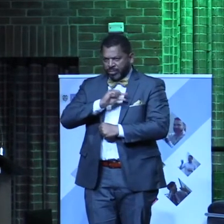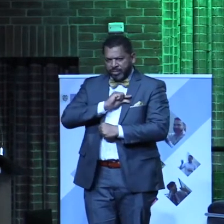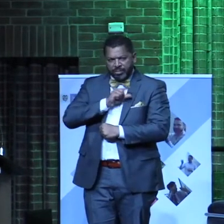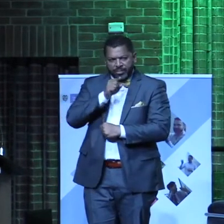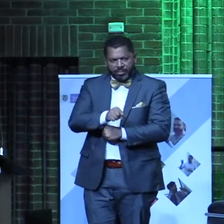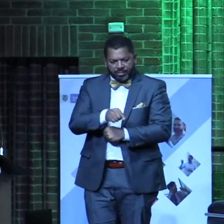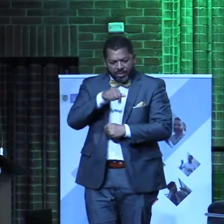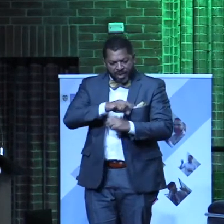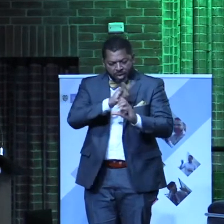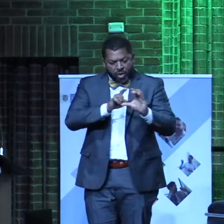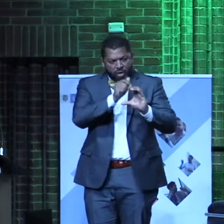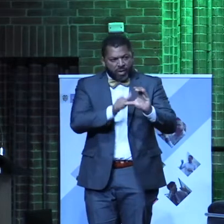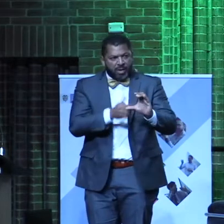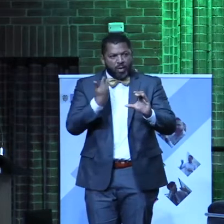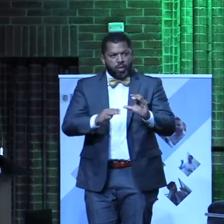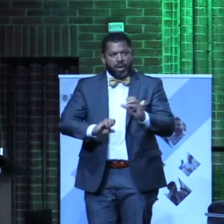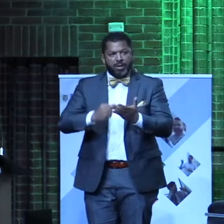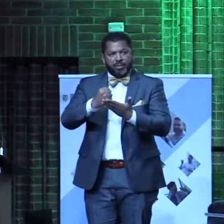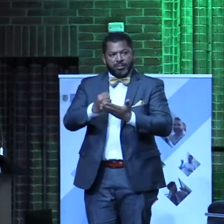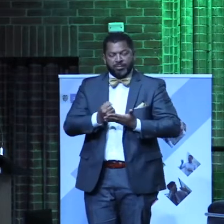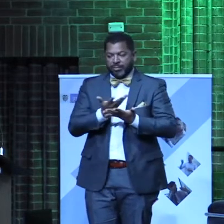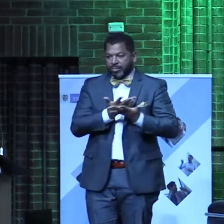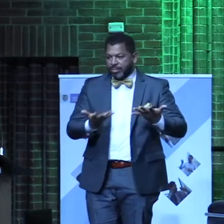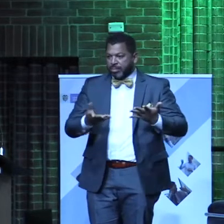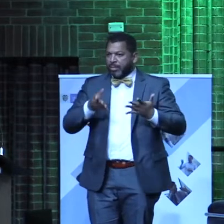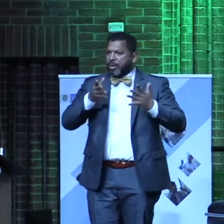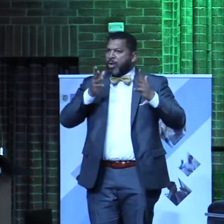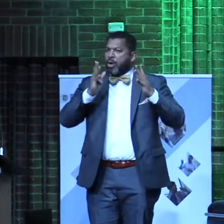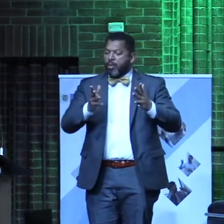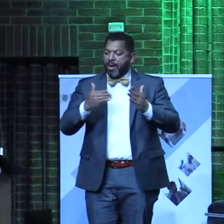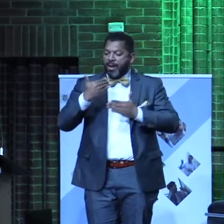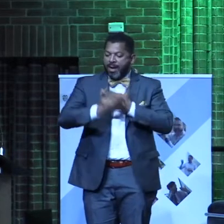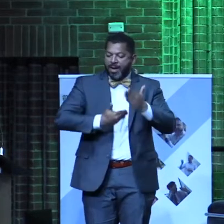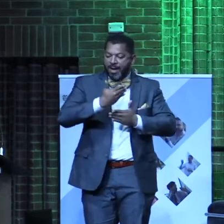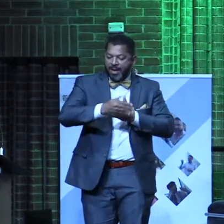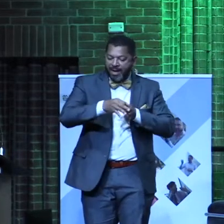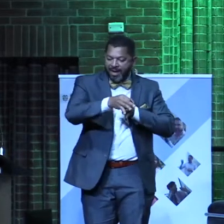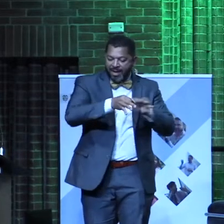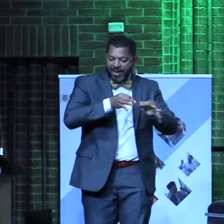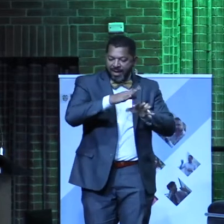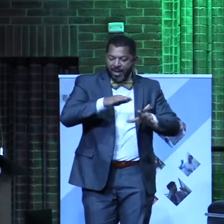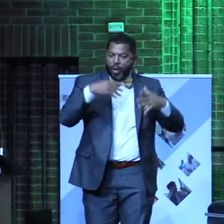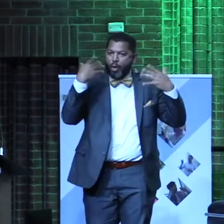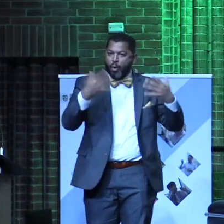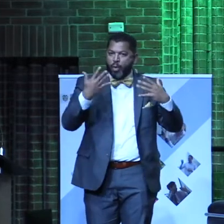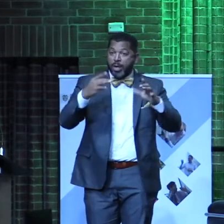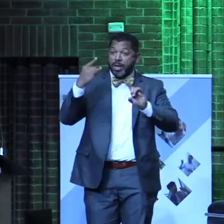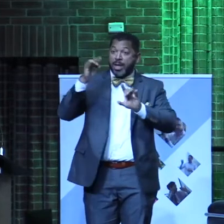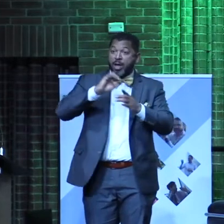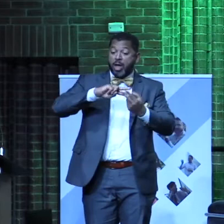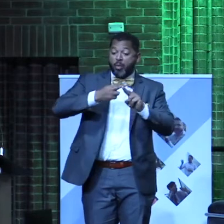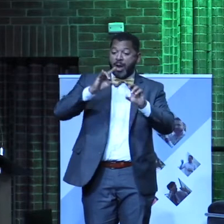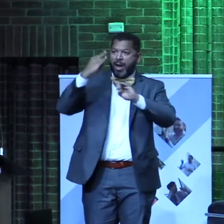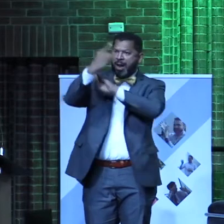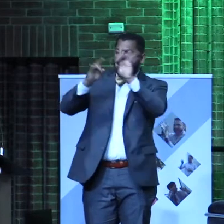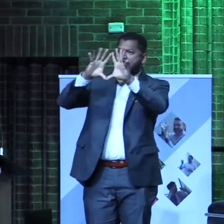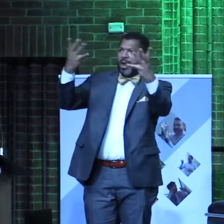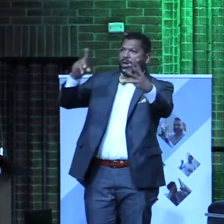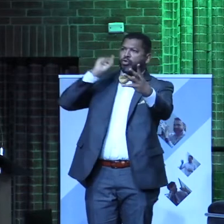ha ayudado muchísimo a comprender todo este universo. Nosotros llegamos al